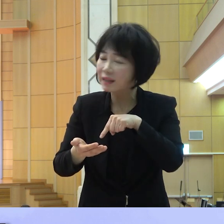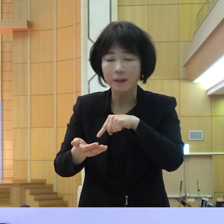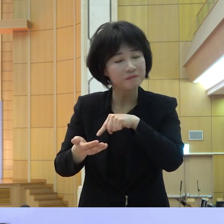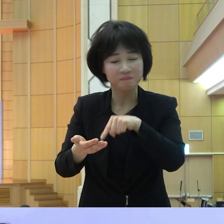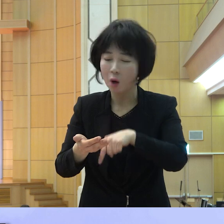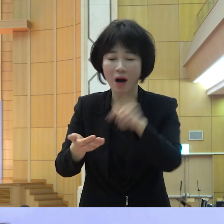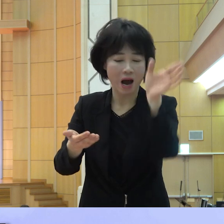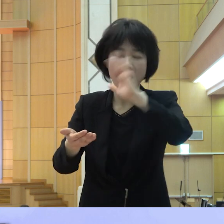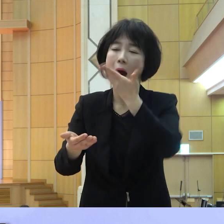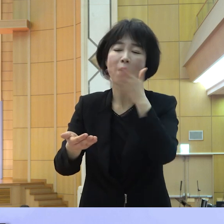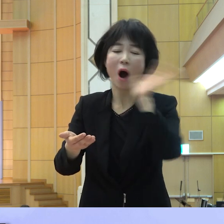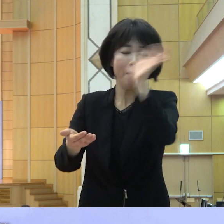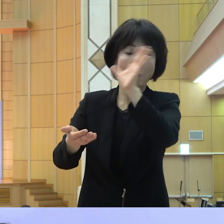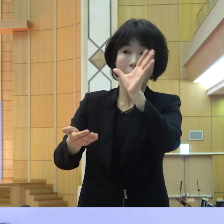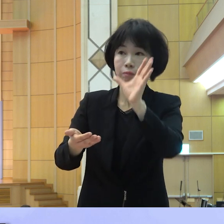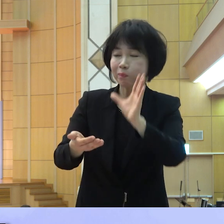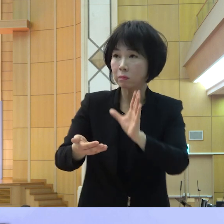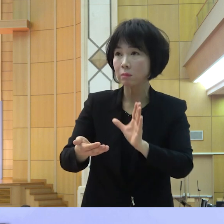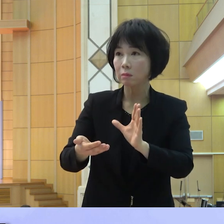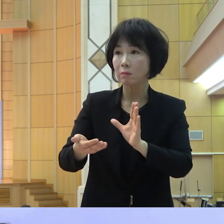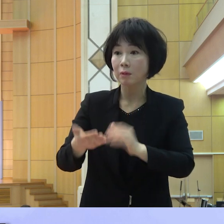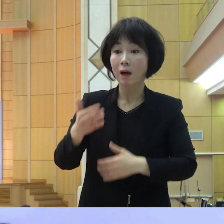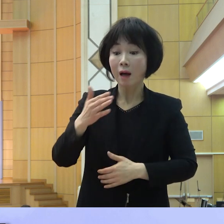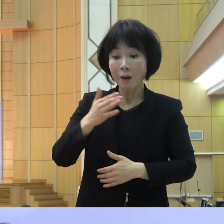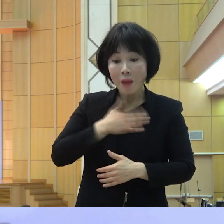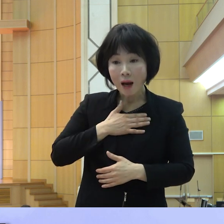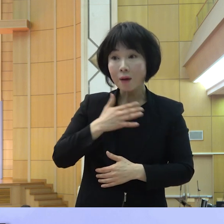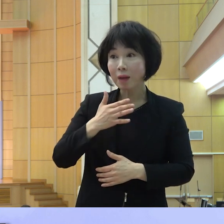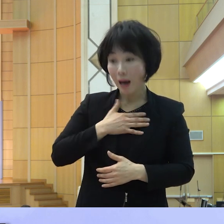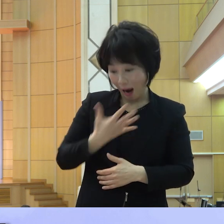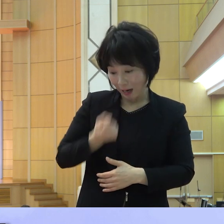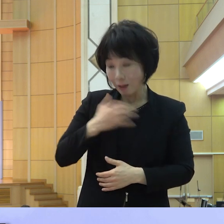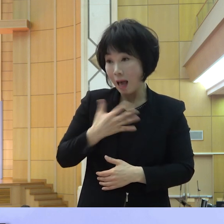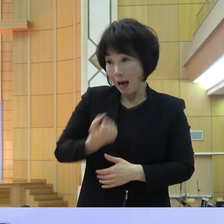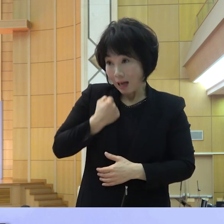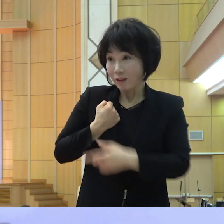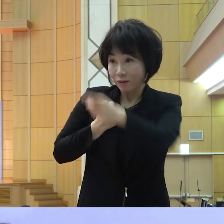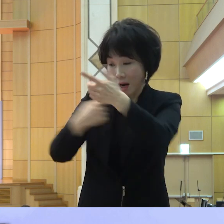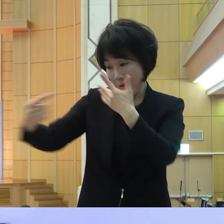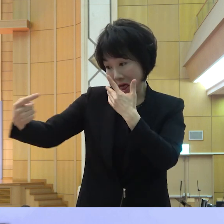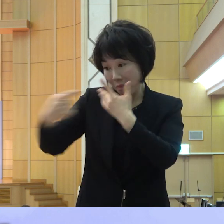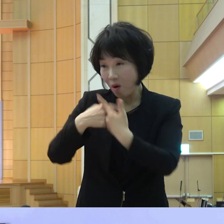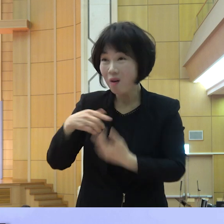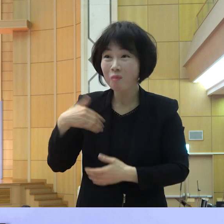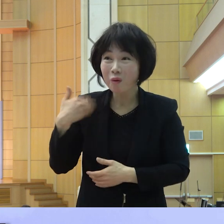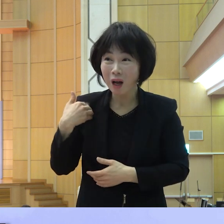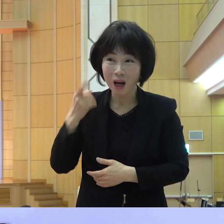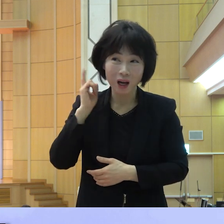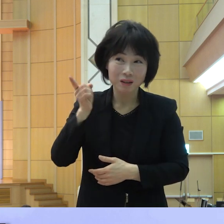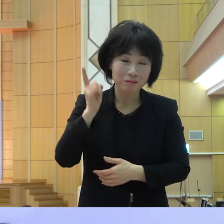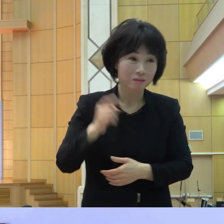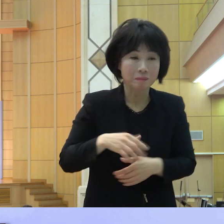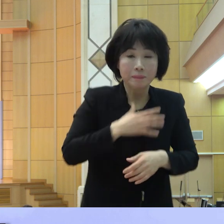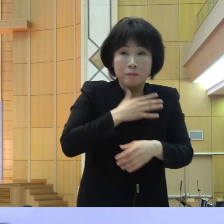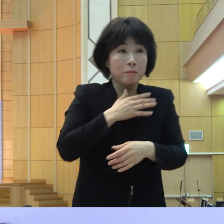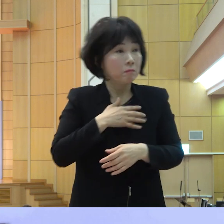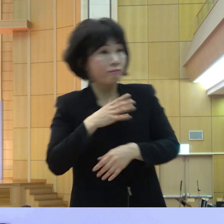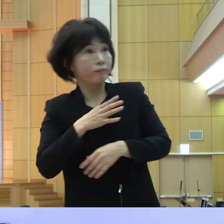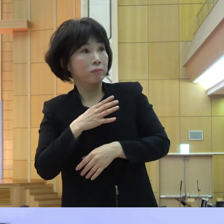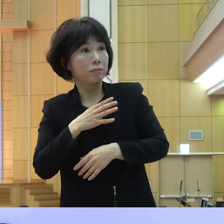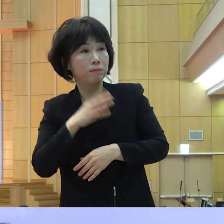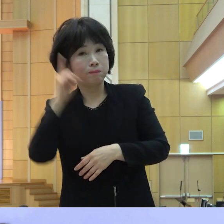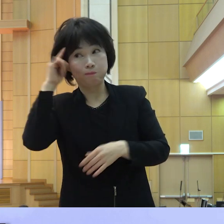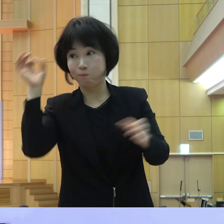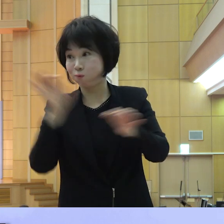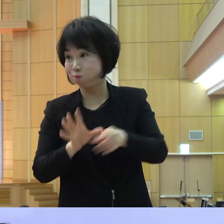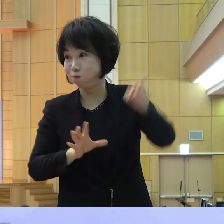내게 있는 것, 내게는 너희들이 알지 못하는 먹을 양식이 있느니라. 너희가